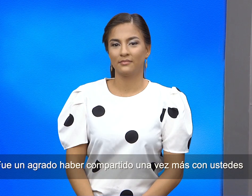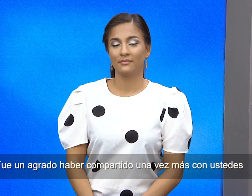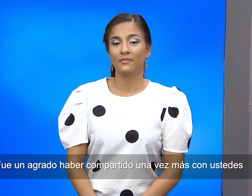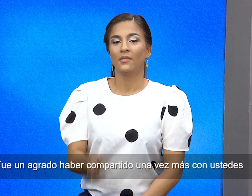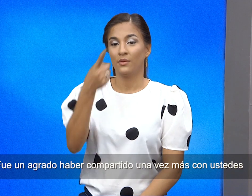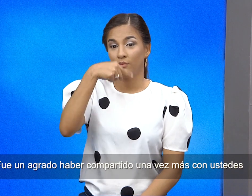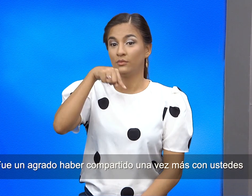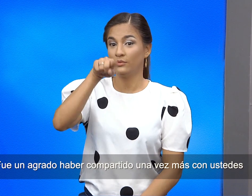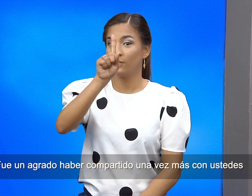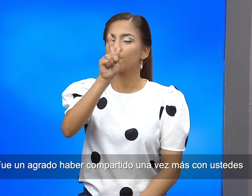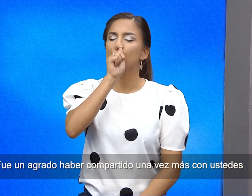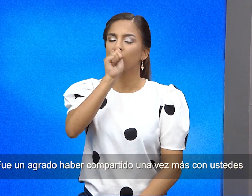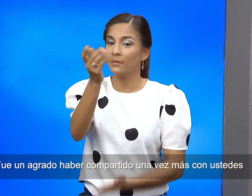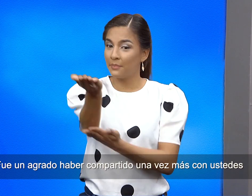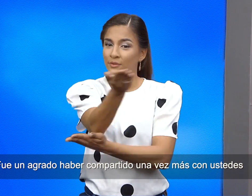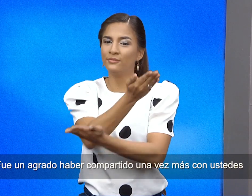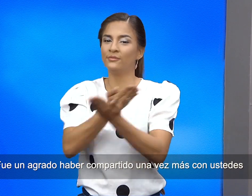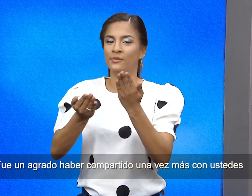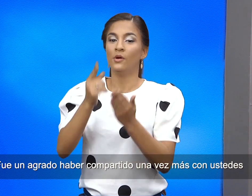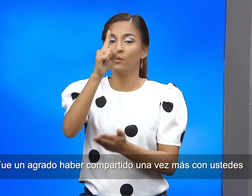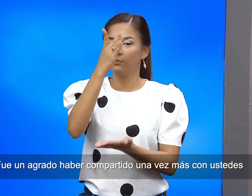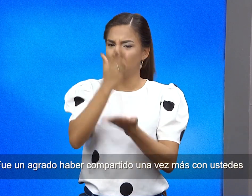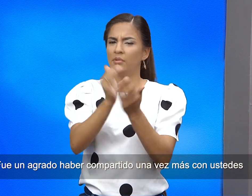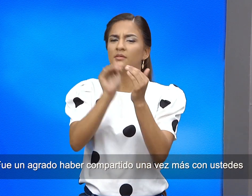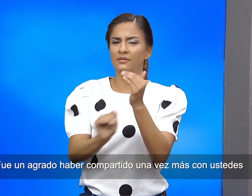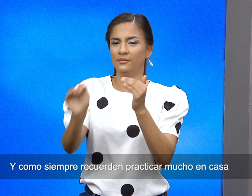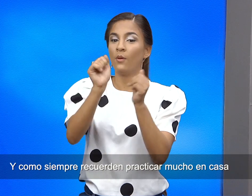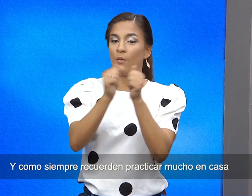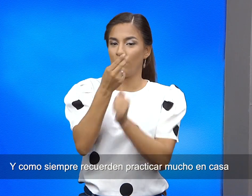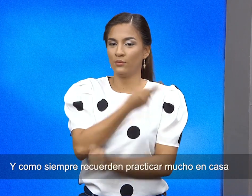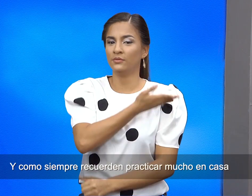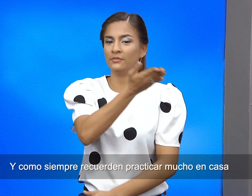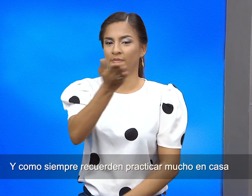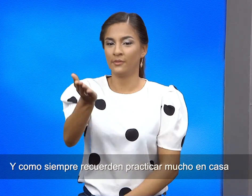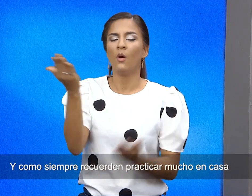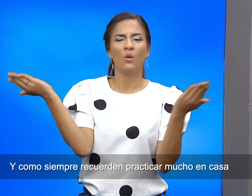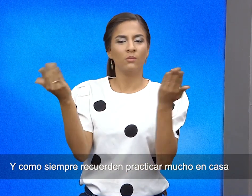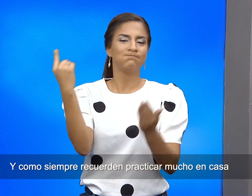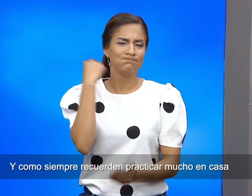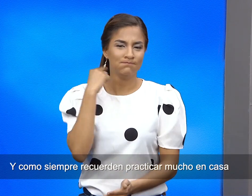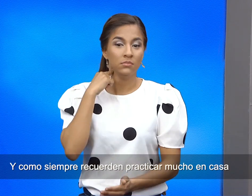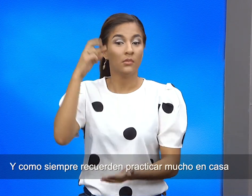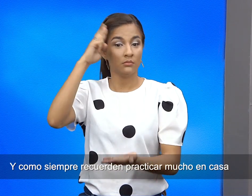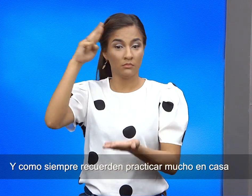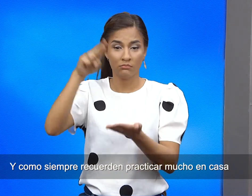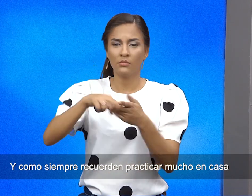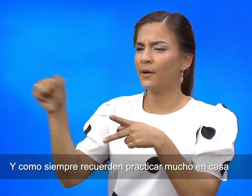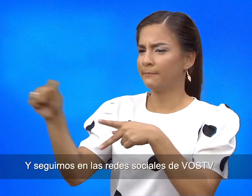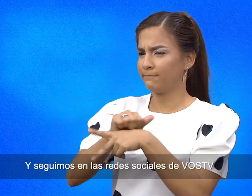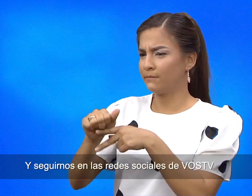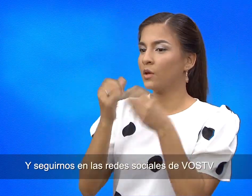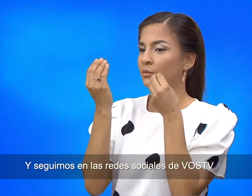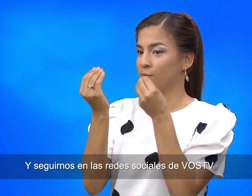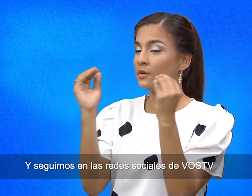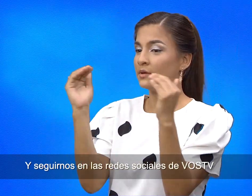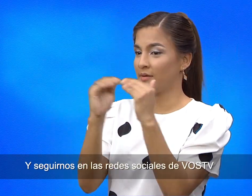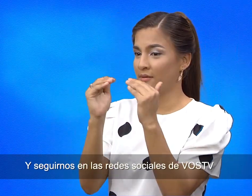Fue un agrado haber compartido una vez más con ustedes. Y como siempre, recuerden practicar mucho en casa y seguirnos en las